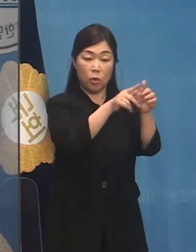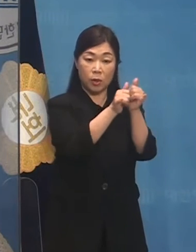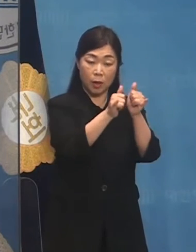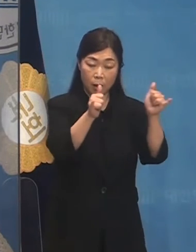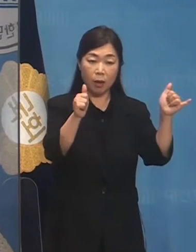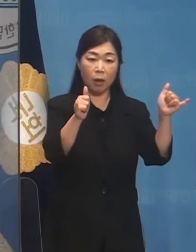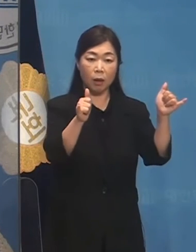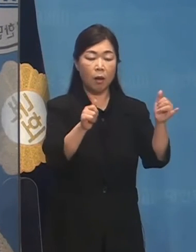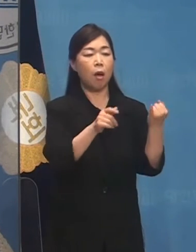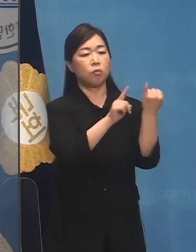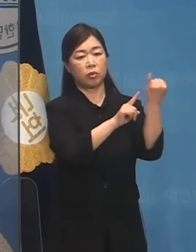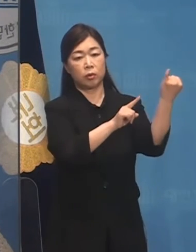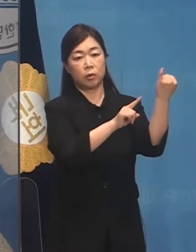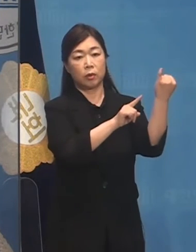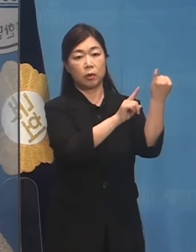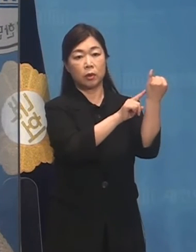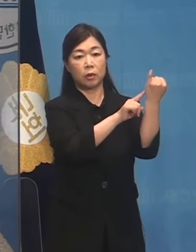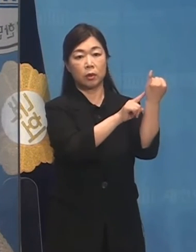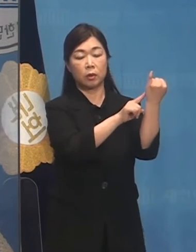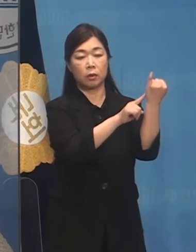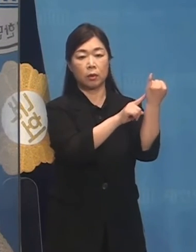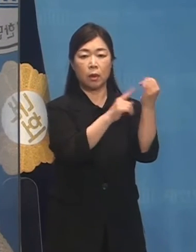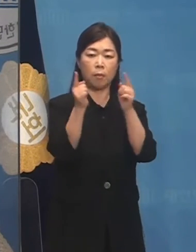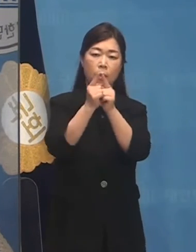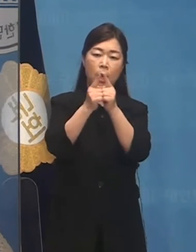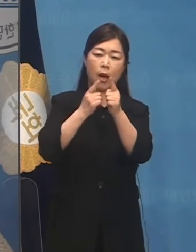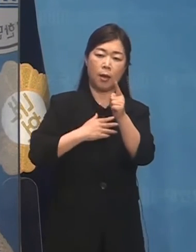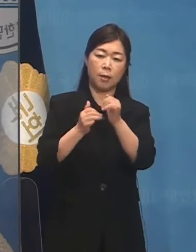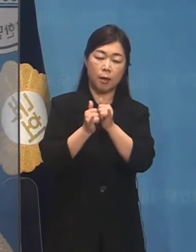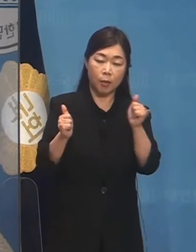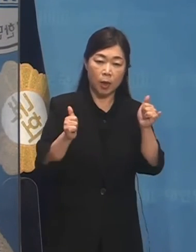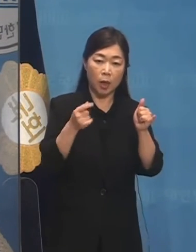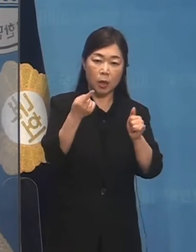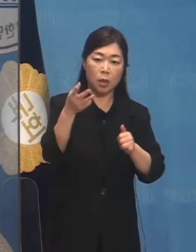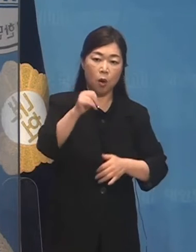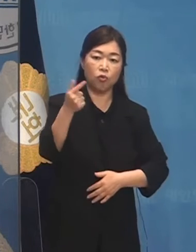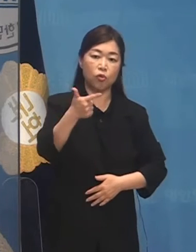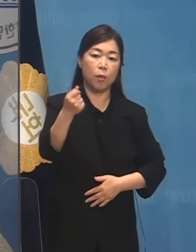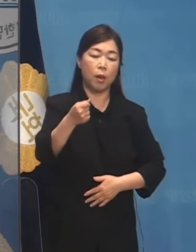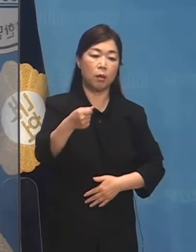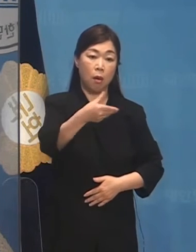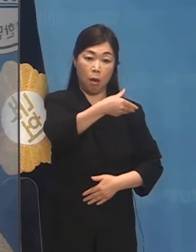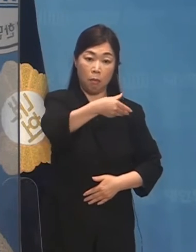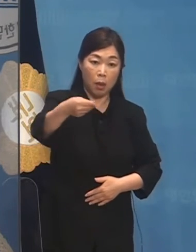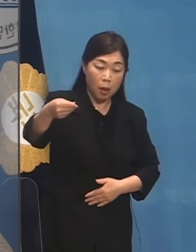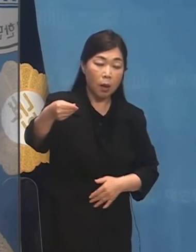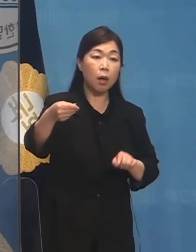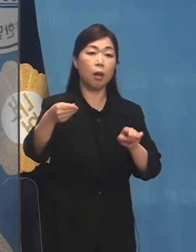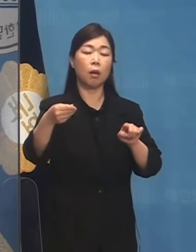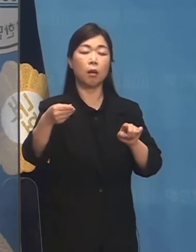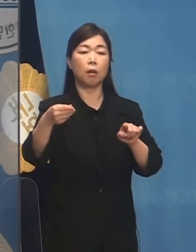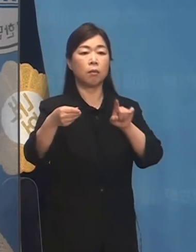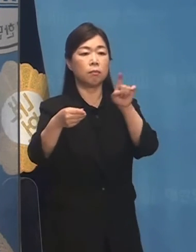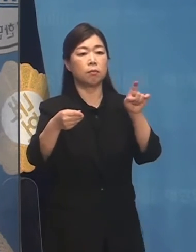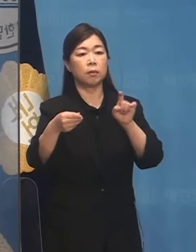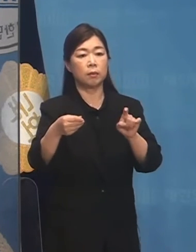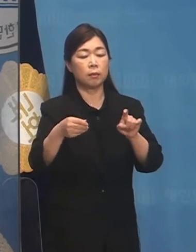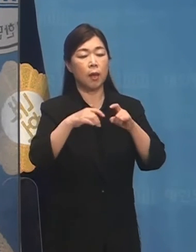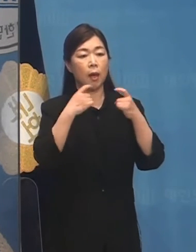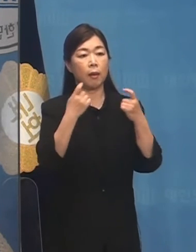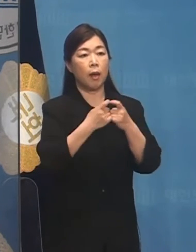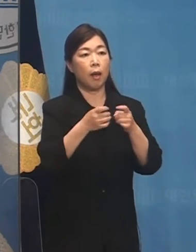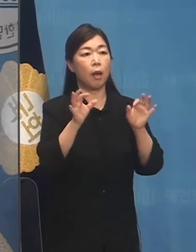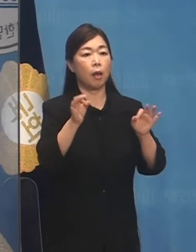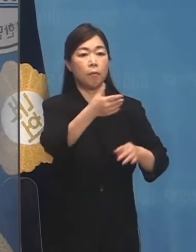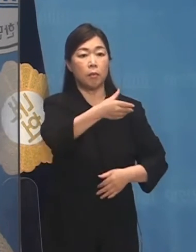후보자 배우자가 지인에게 1억 6천만 원을 차용해 주었다고 하는 부분입니다. 개인에게 차용해